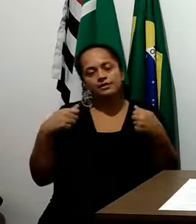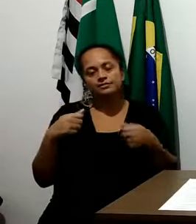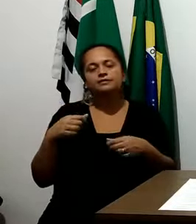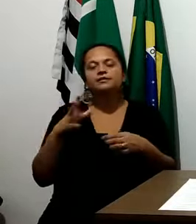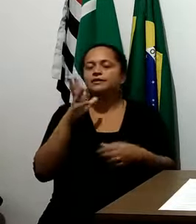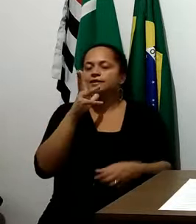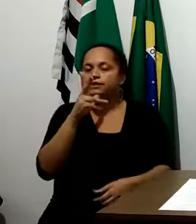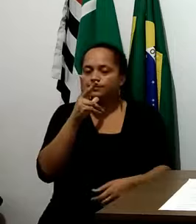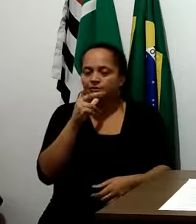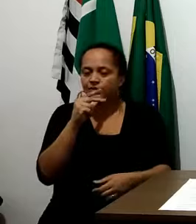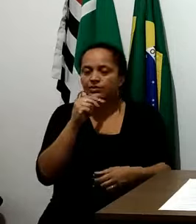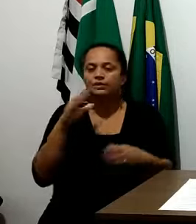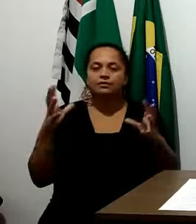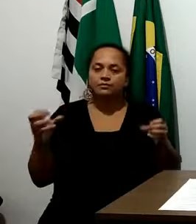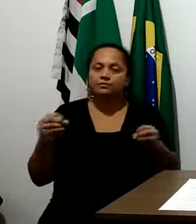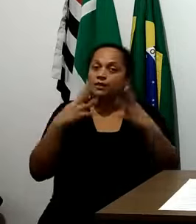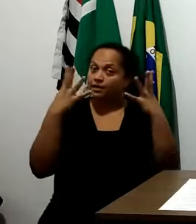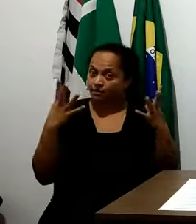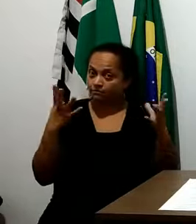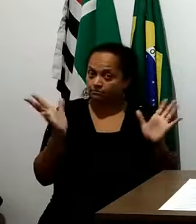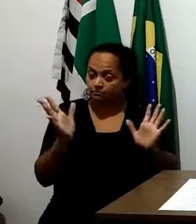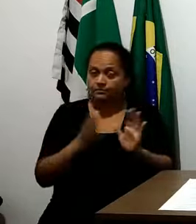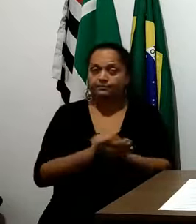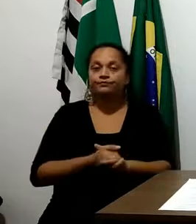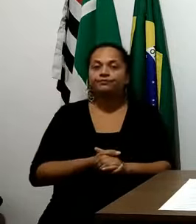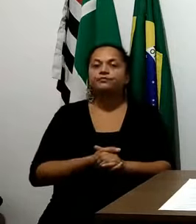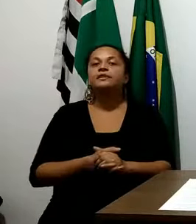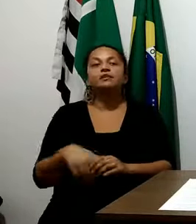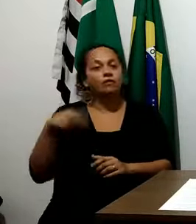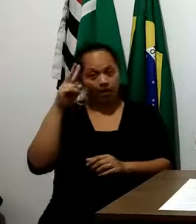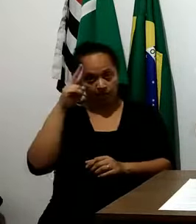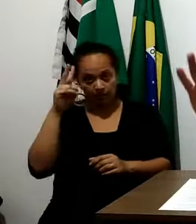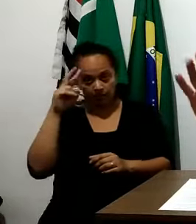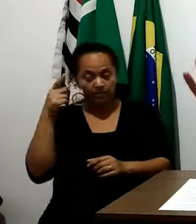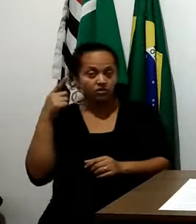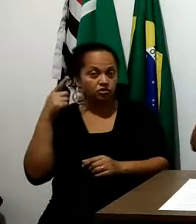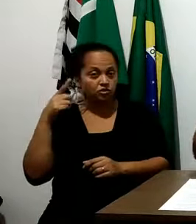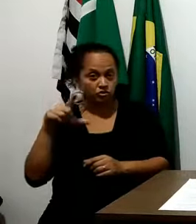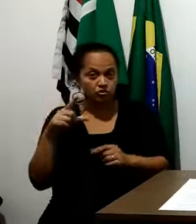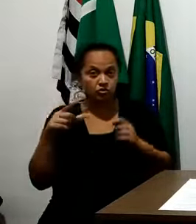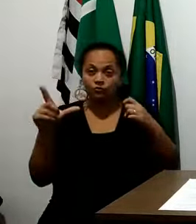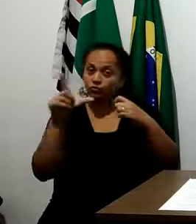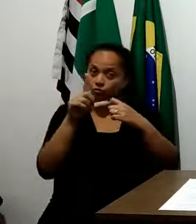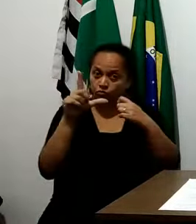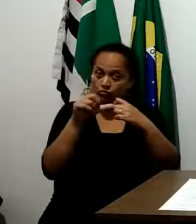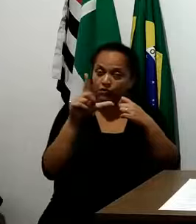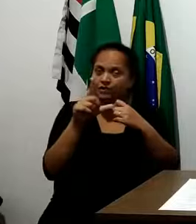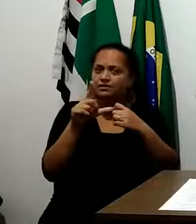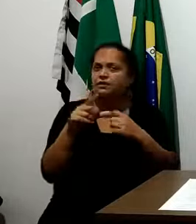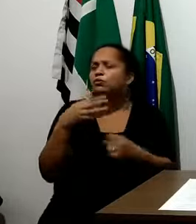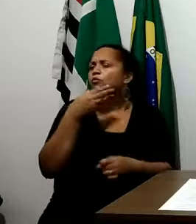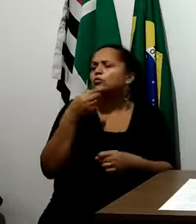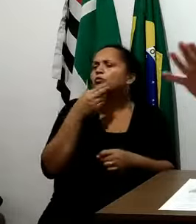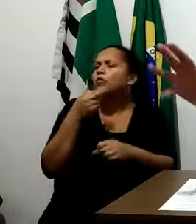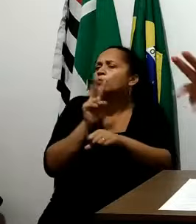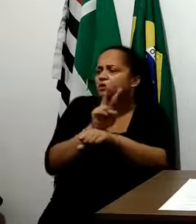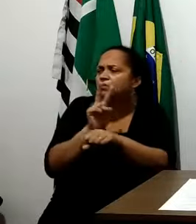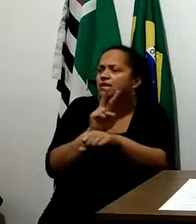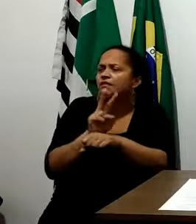tempo. Voltando para a parábola de Lucas, ele falou, me dá mais um tempo, Senhor. Me dá mais um tempo, eu